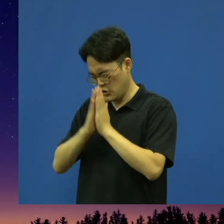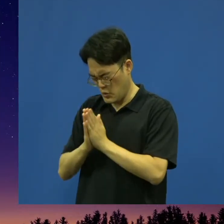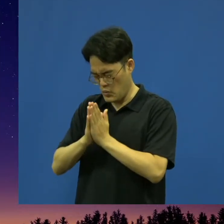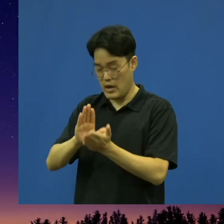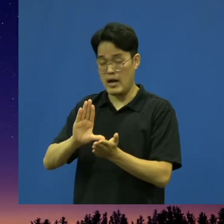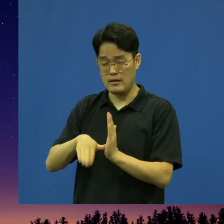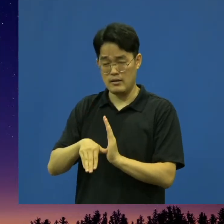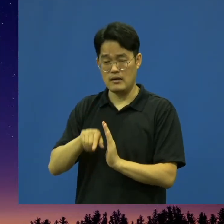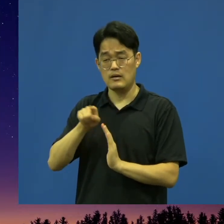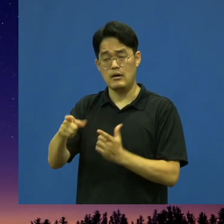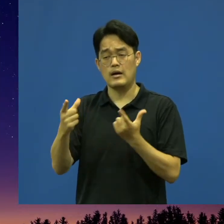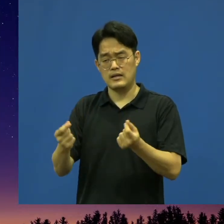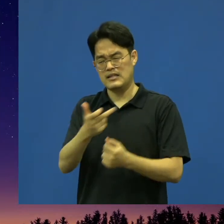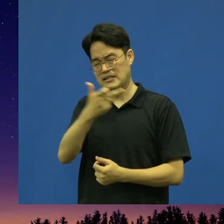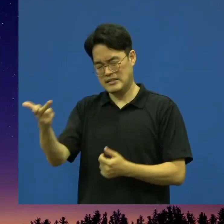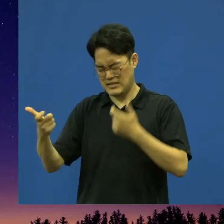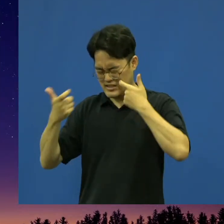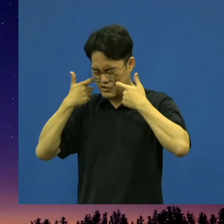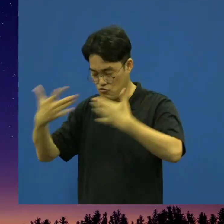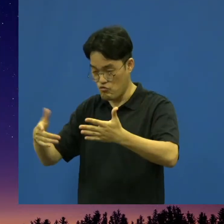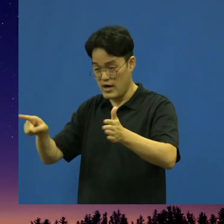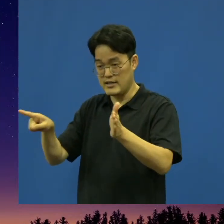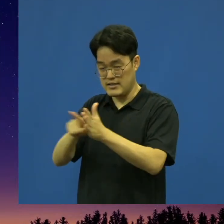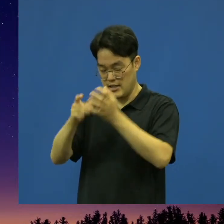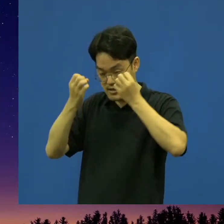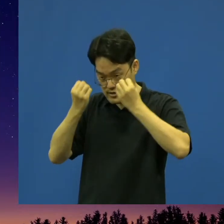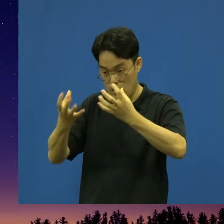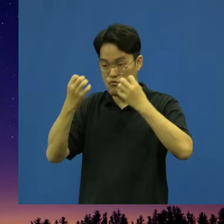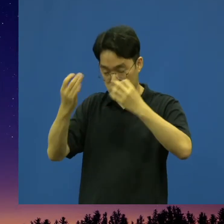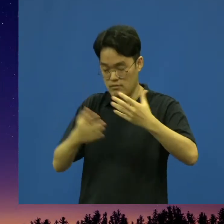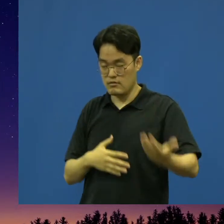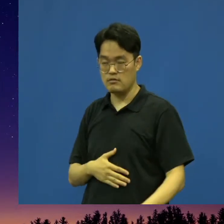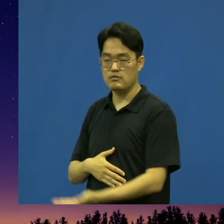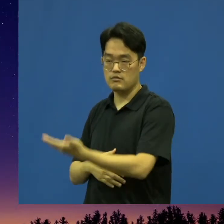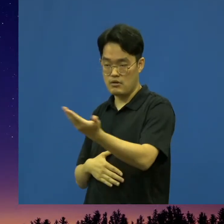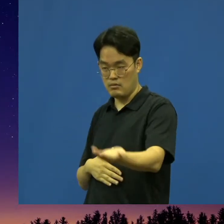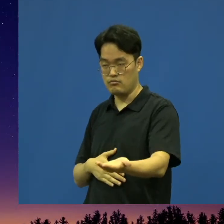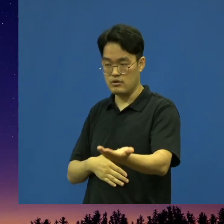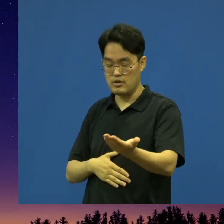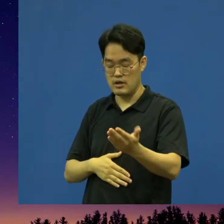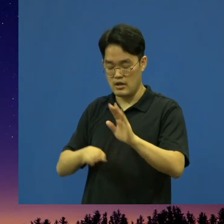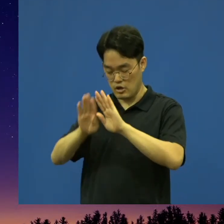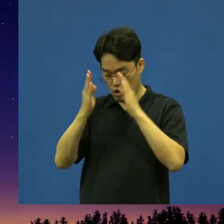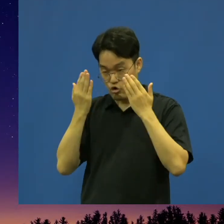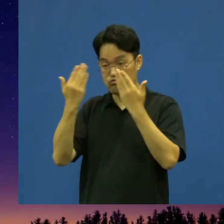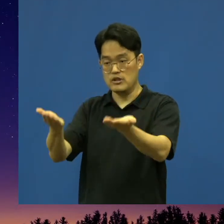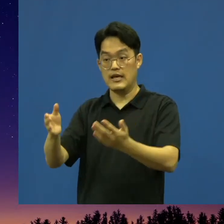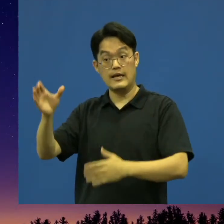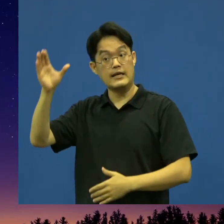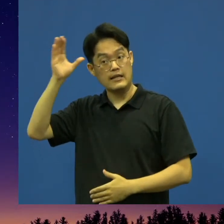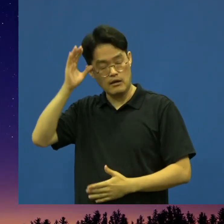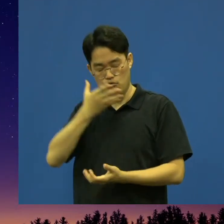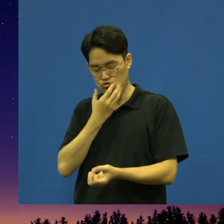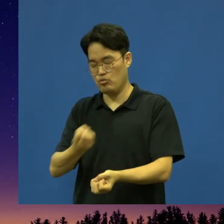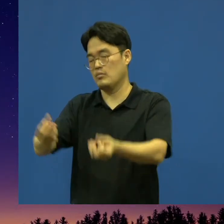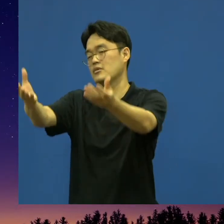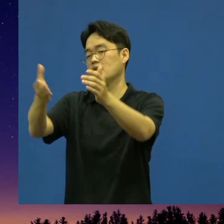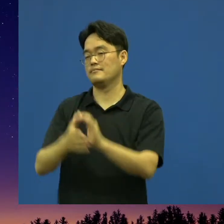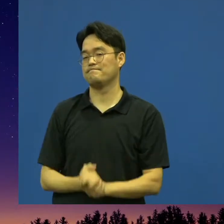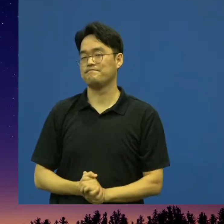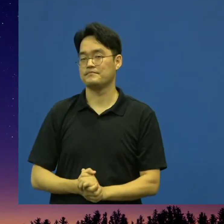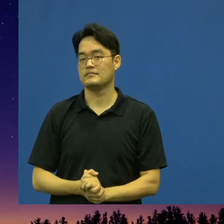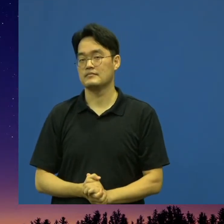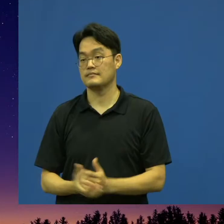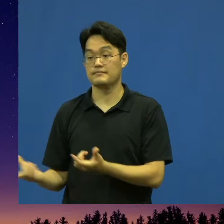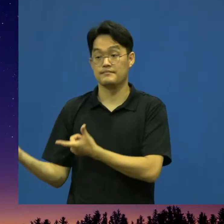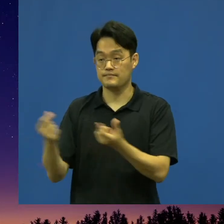그런 큰 확신들을 새롭게 여러분들의 영혼에 열어주시기를 기대하고 축복합니다.